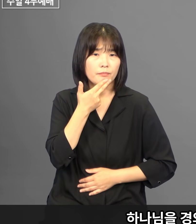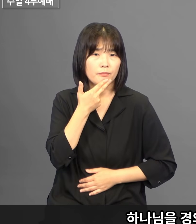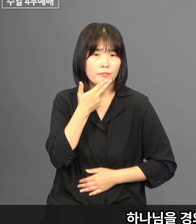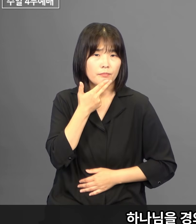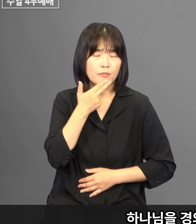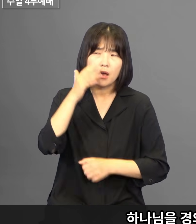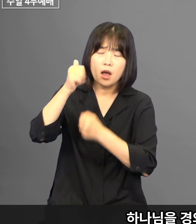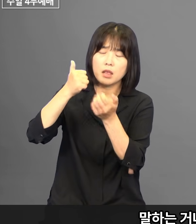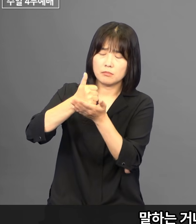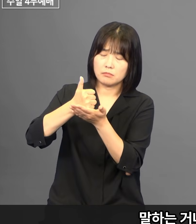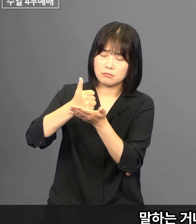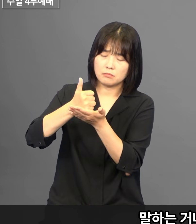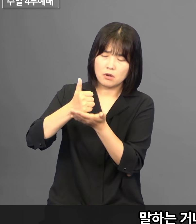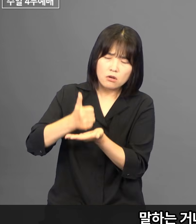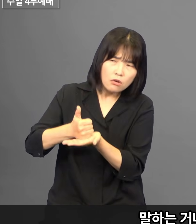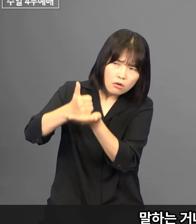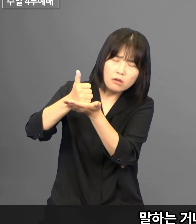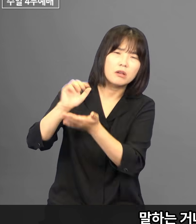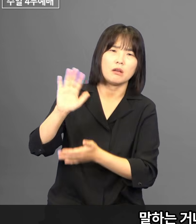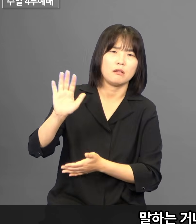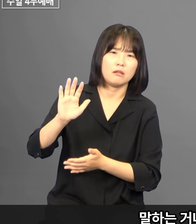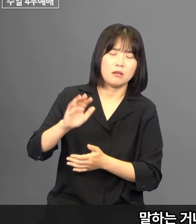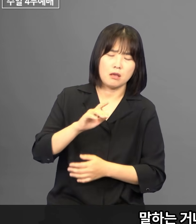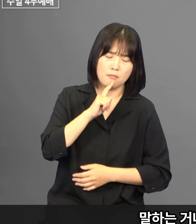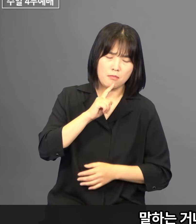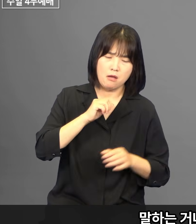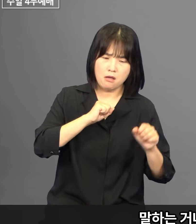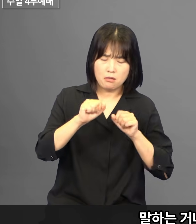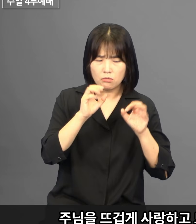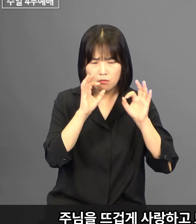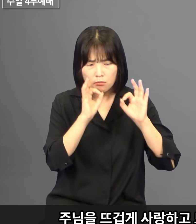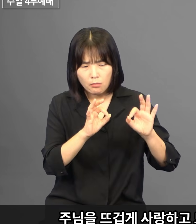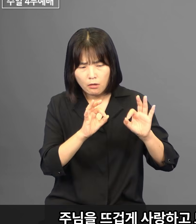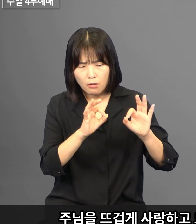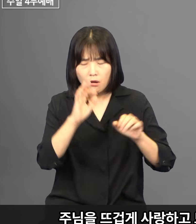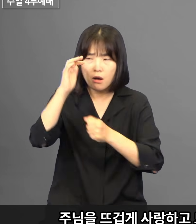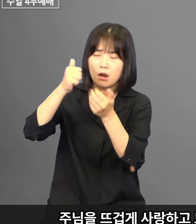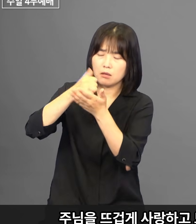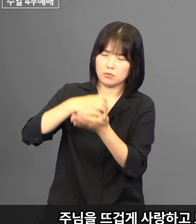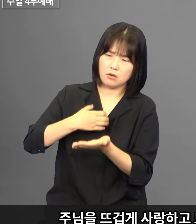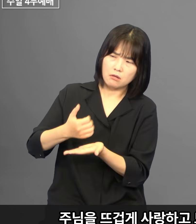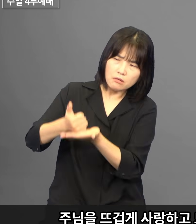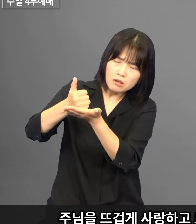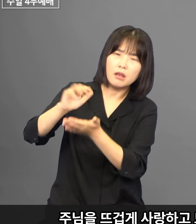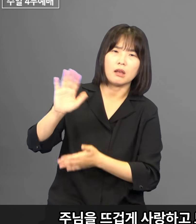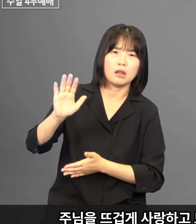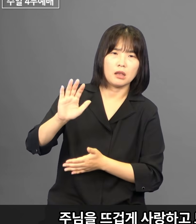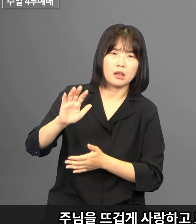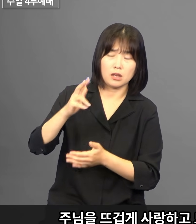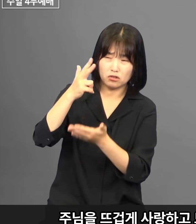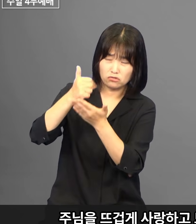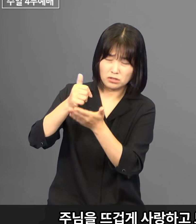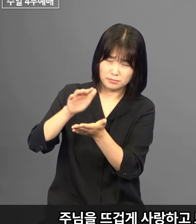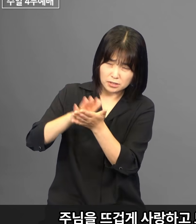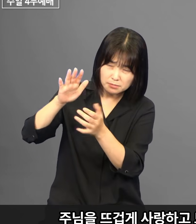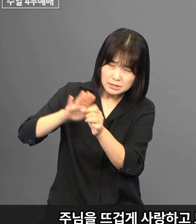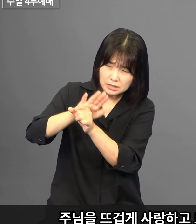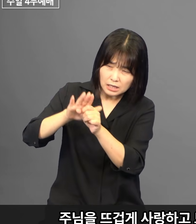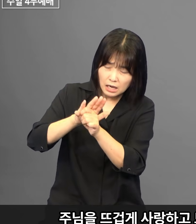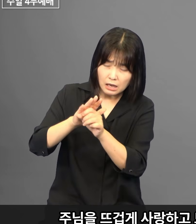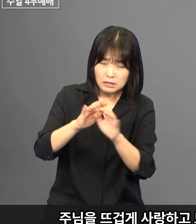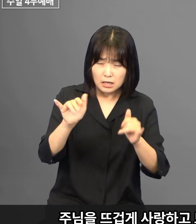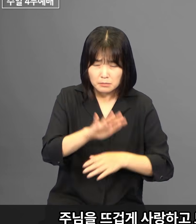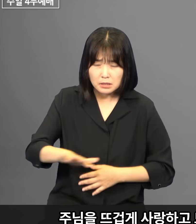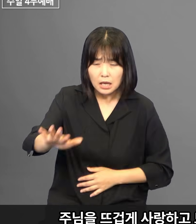않는 것 같아요. 말하는 거나 행동하는 거 보면 주님을 뜨겁게 사랑하고 모든 사람을 사랑하는 것이